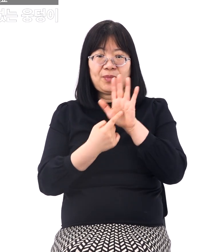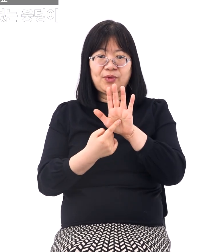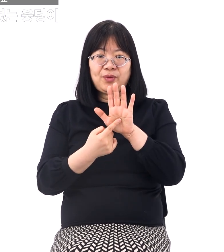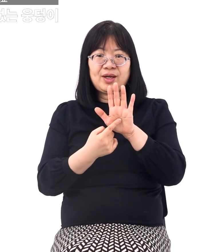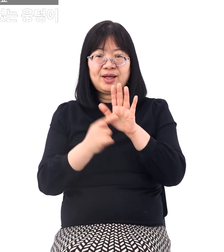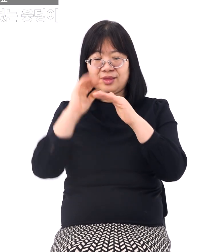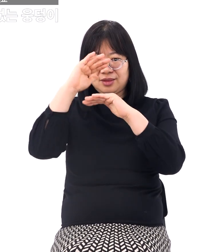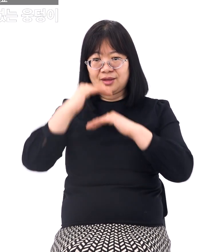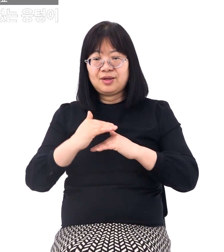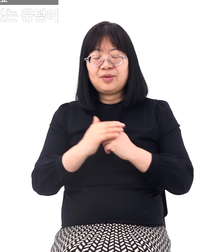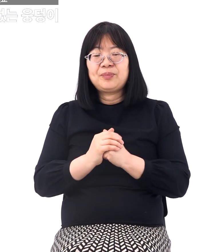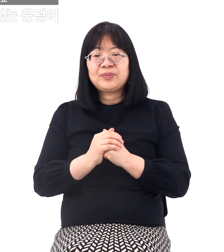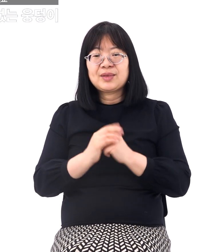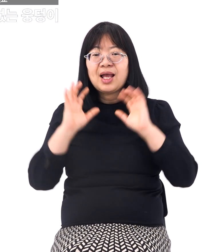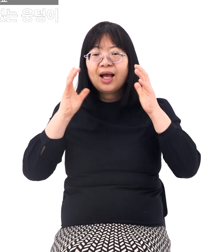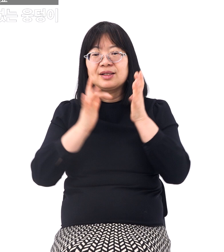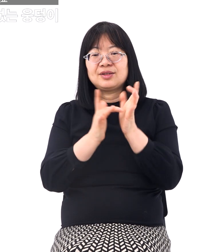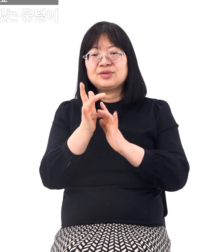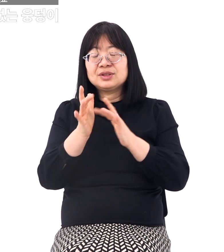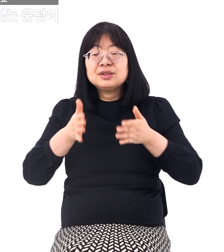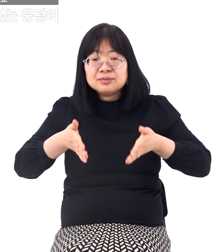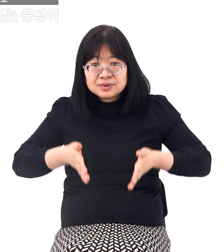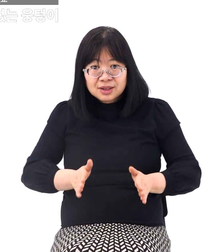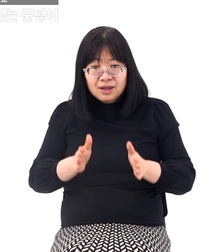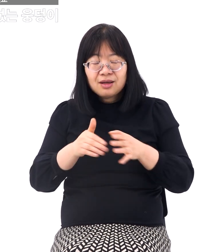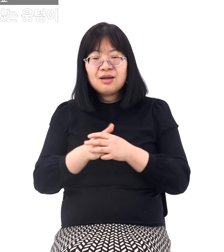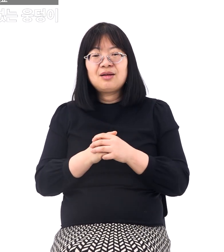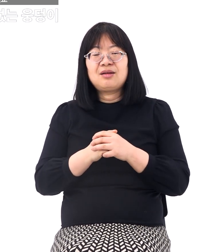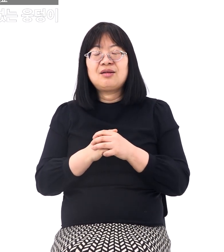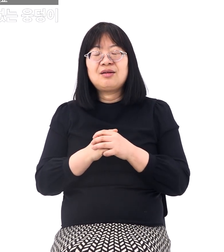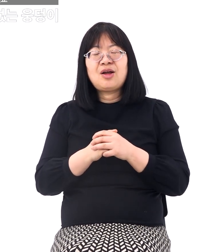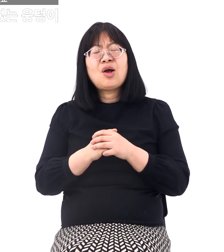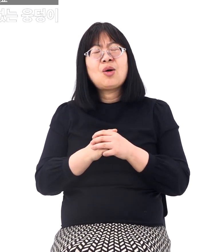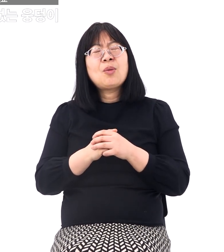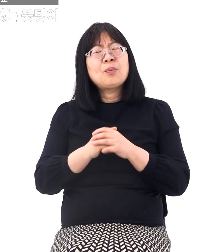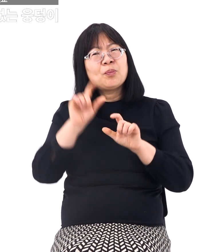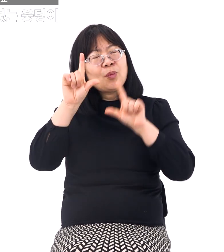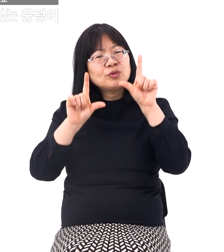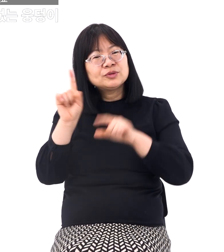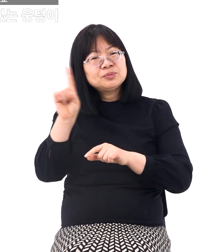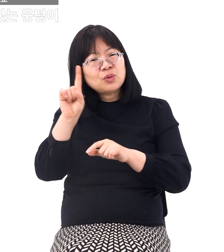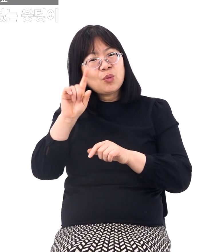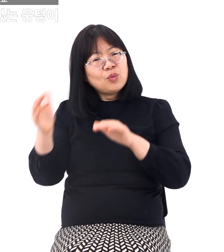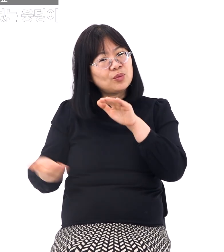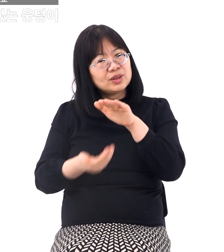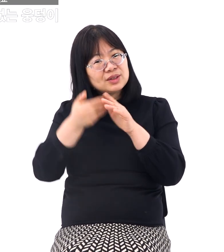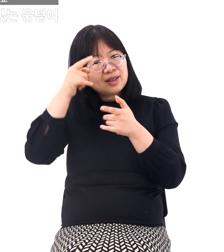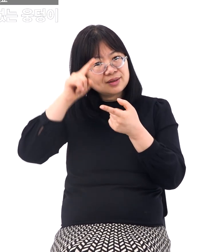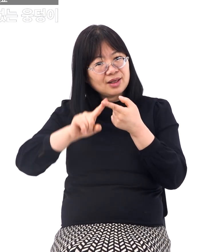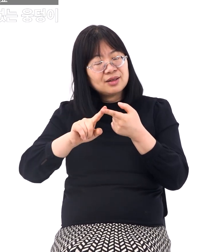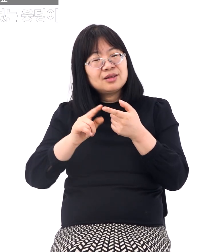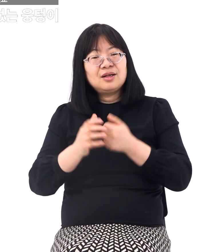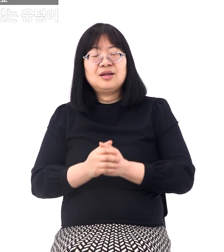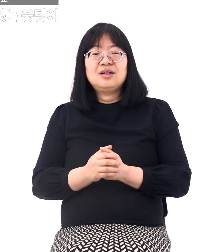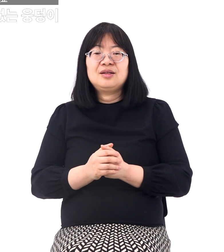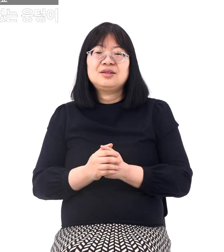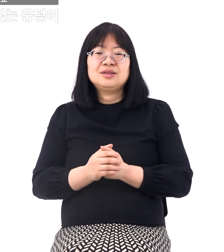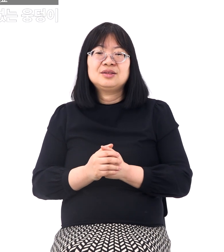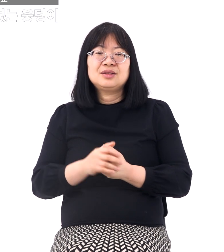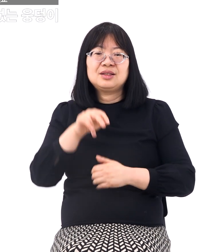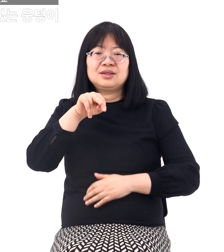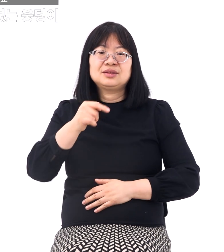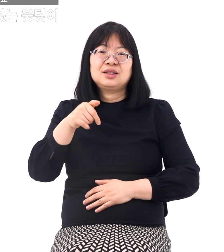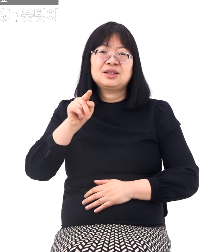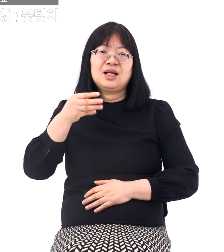합니다. 그래서 아기 예수님의 탄생이 어떤 모습으로 성취될 것인가에 대해서 이